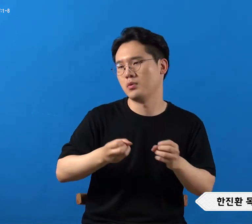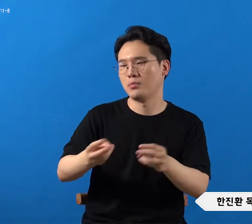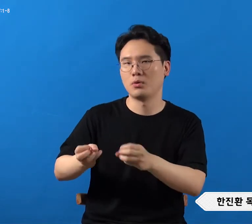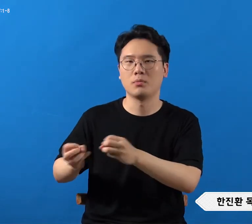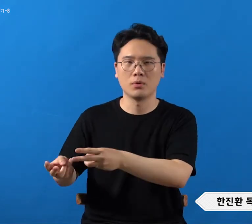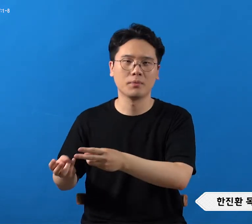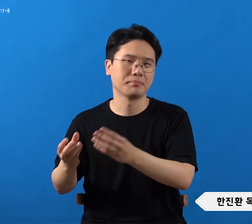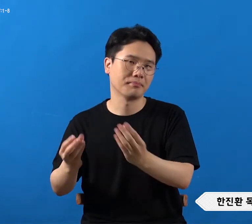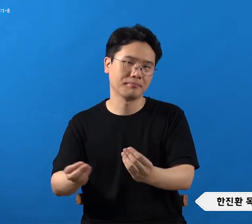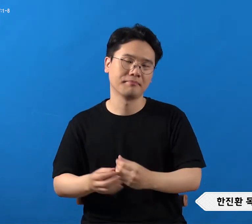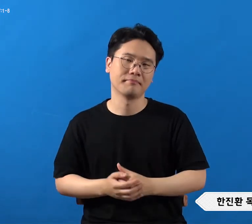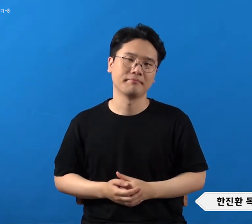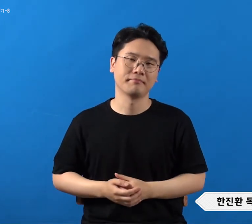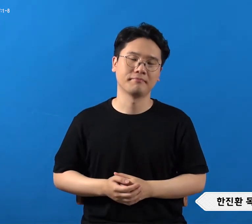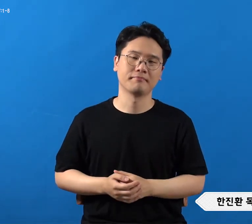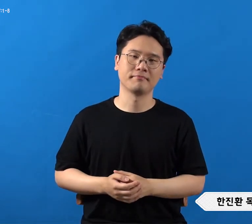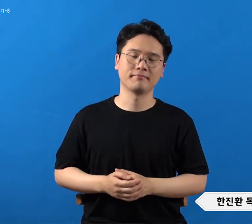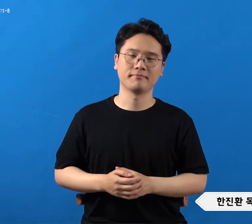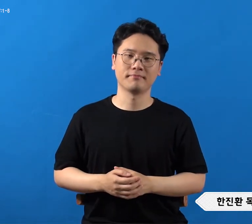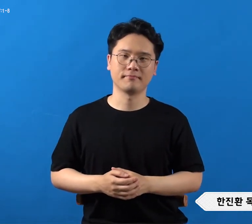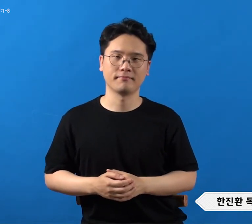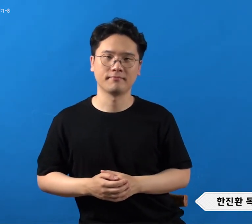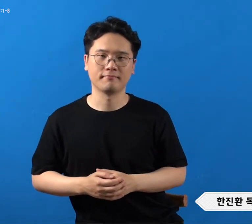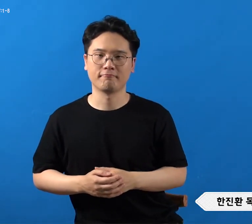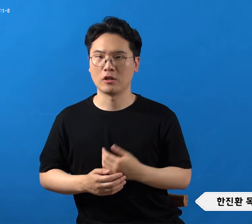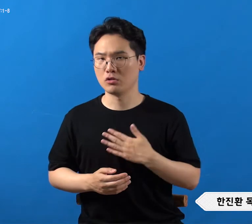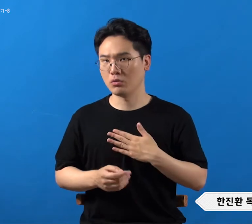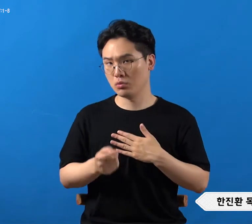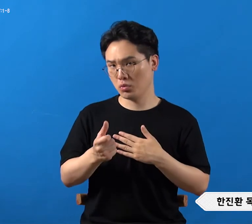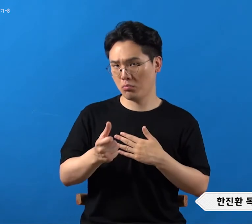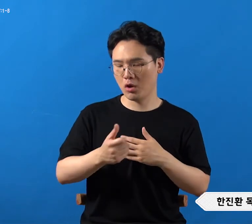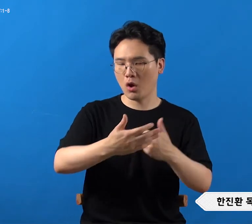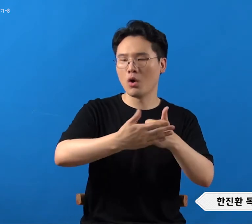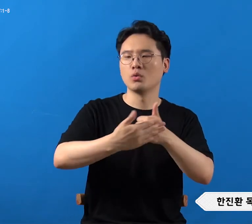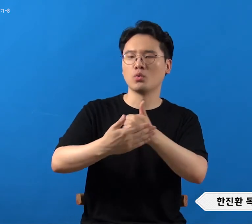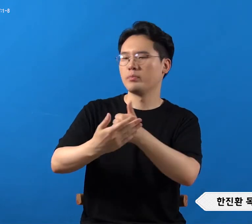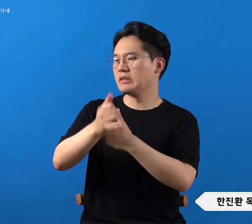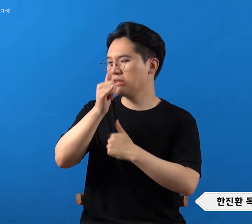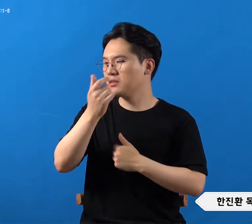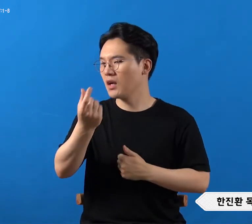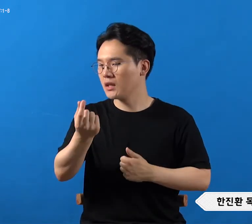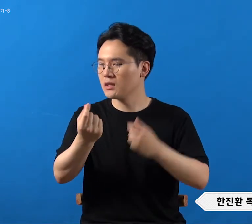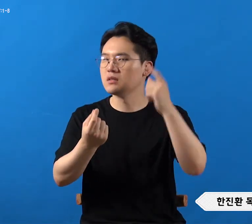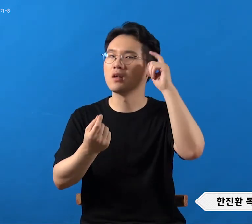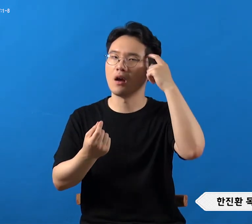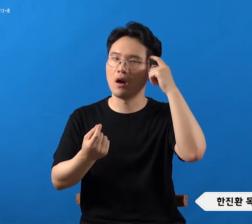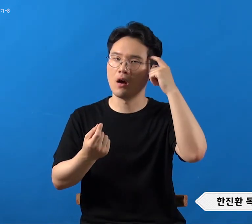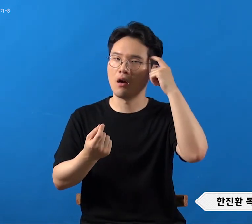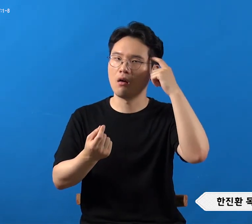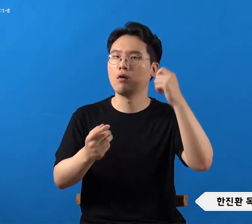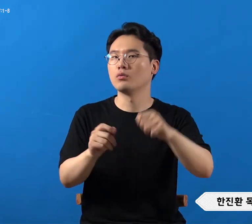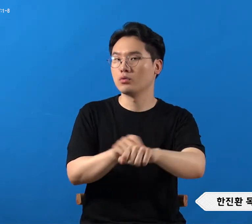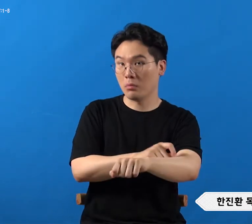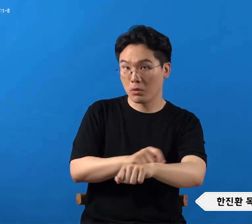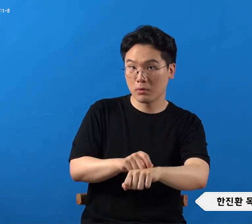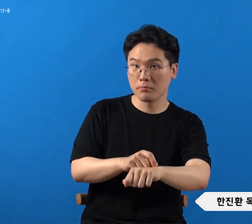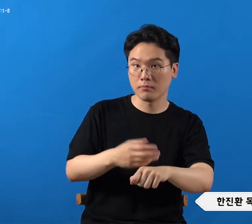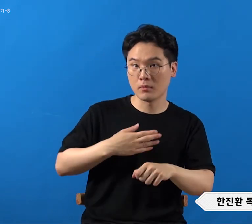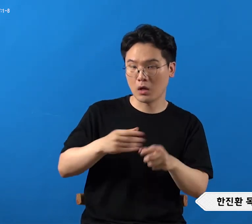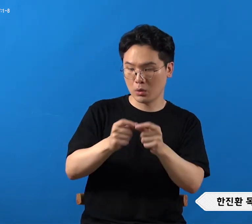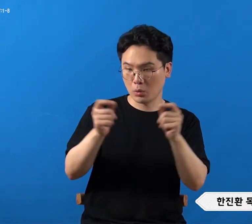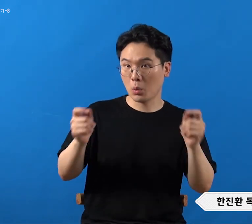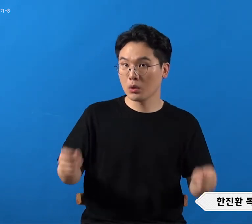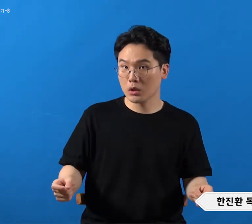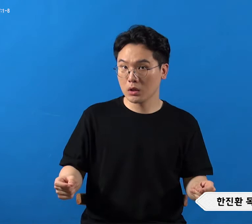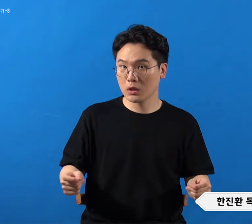보냈습니다. 저는 호응이 있을 줄로 생각했습니다. 특히나 동기들이 목회하고 있는